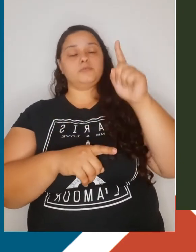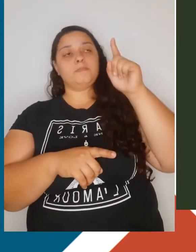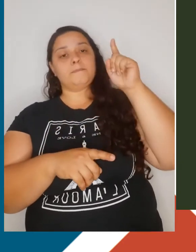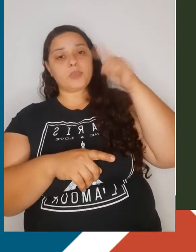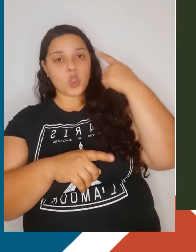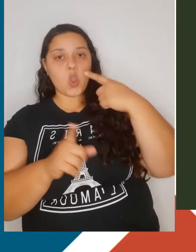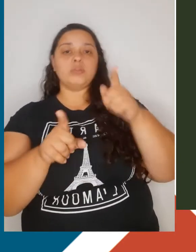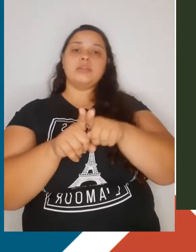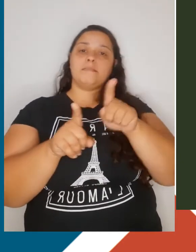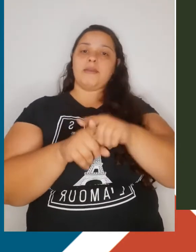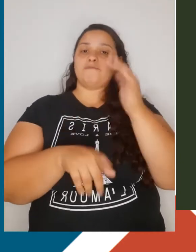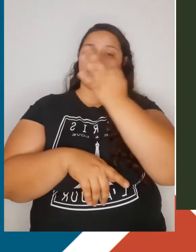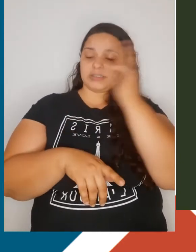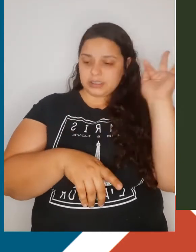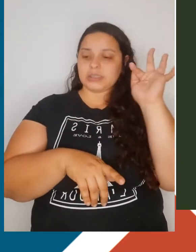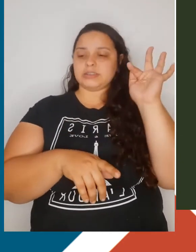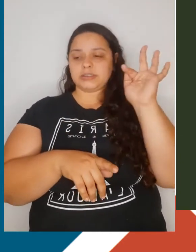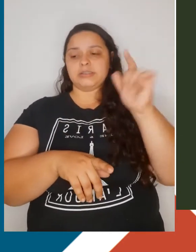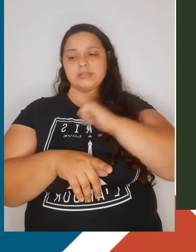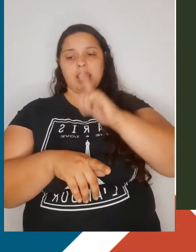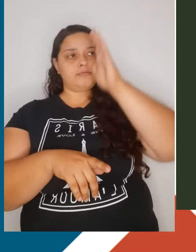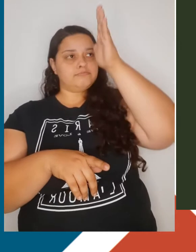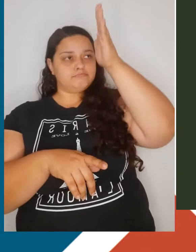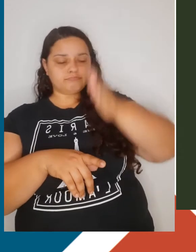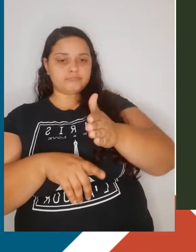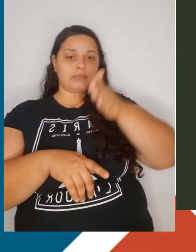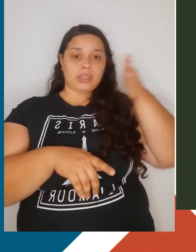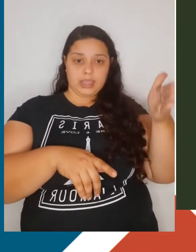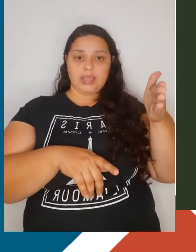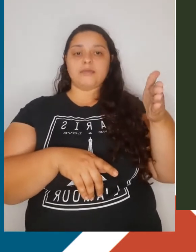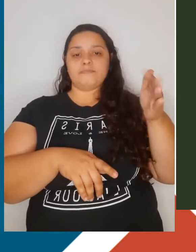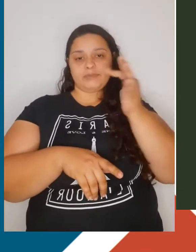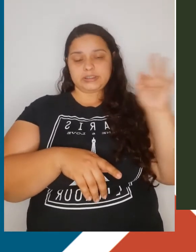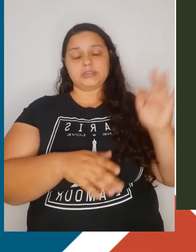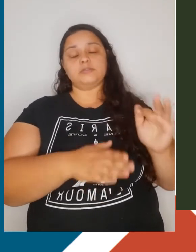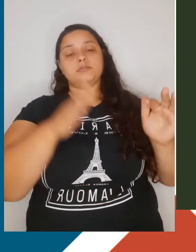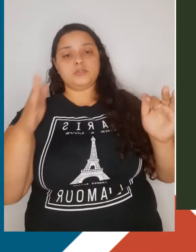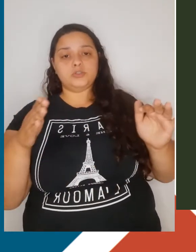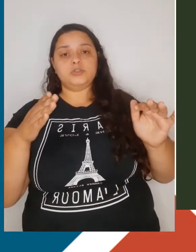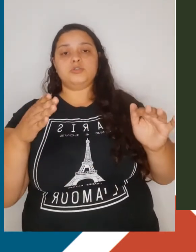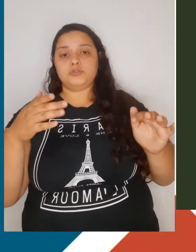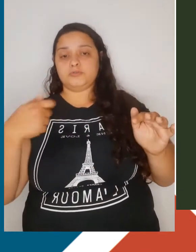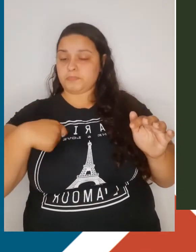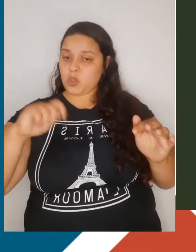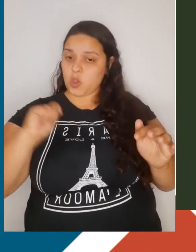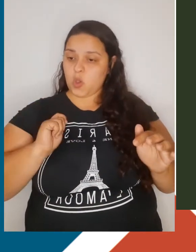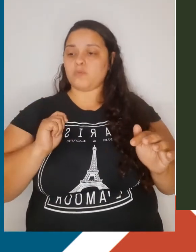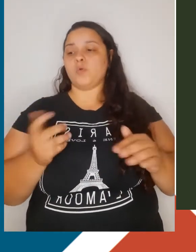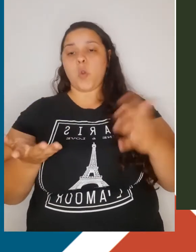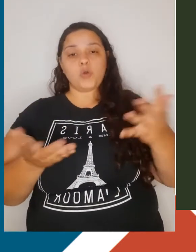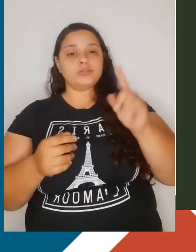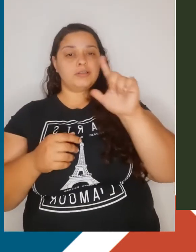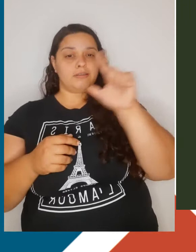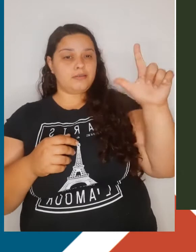franceses assinaram um tratado que deixou o lado oeste sob o domínio francês e o leste sob o domínio espanhol. Hoje, o